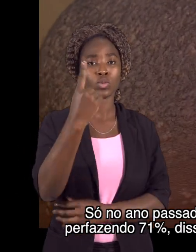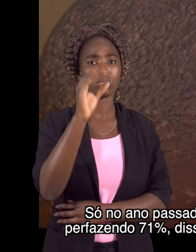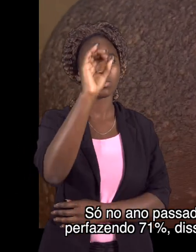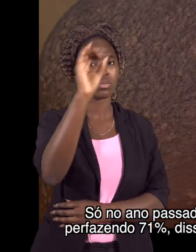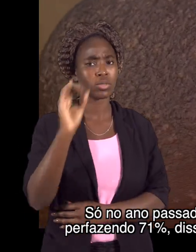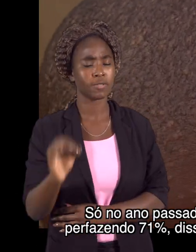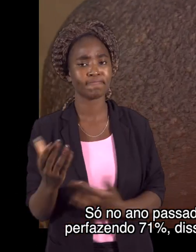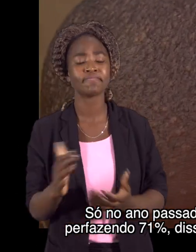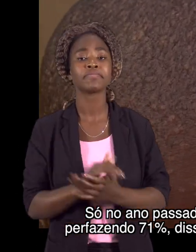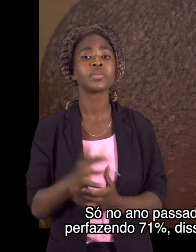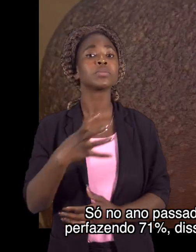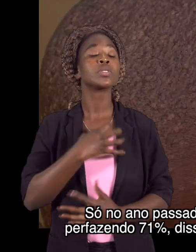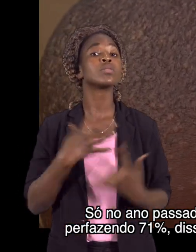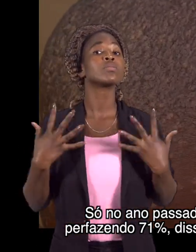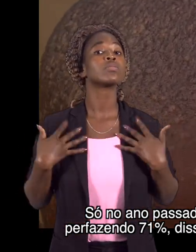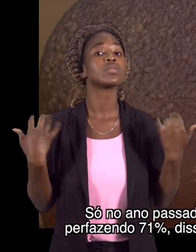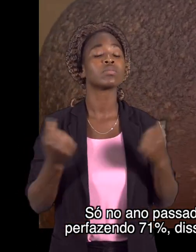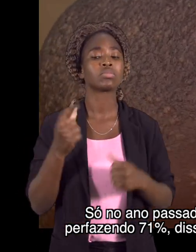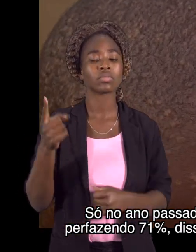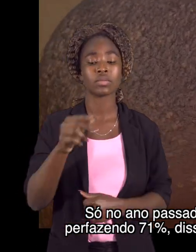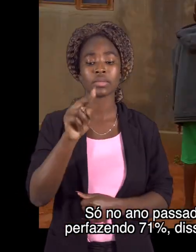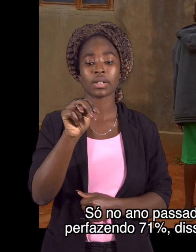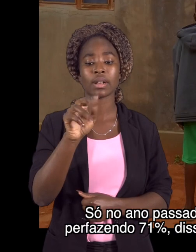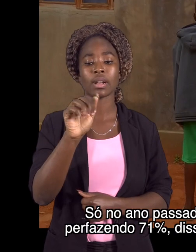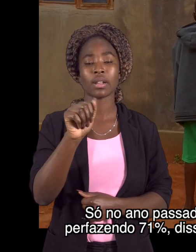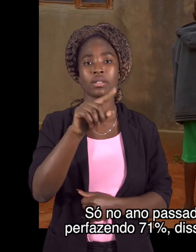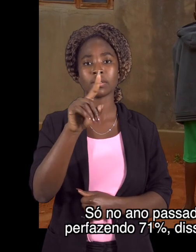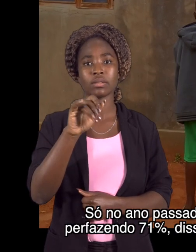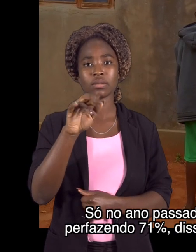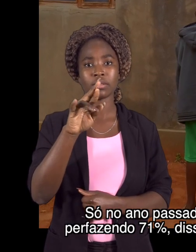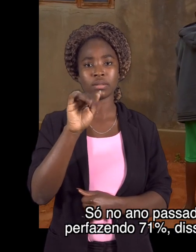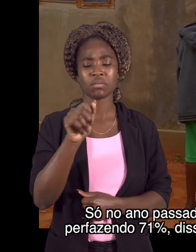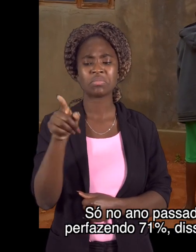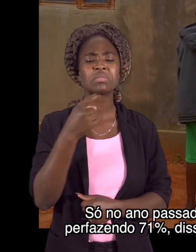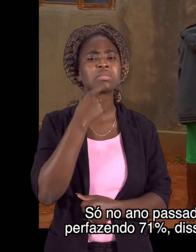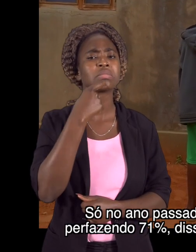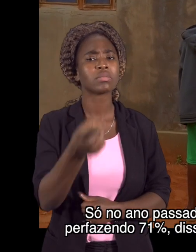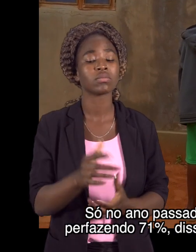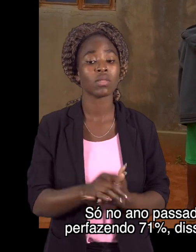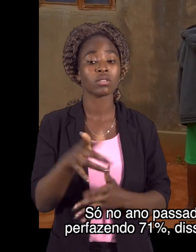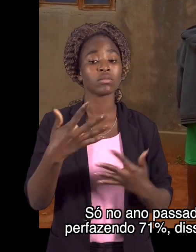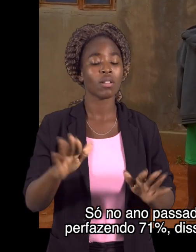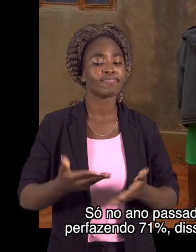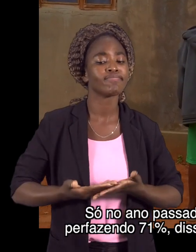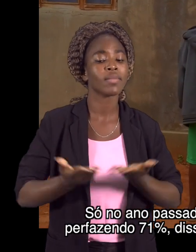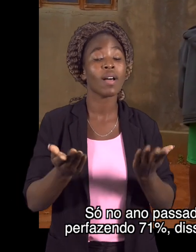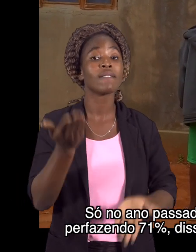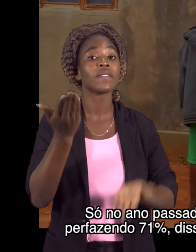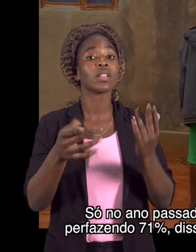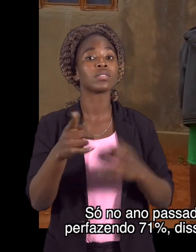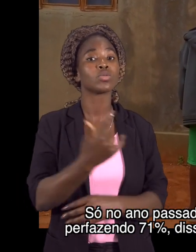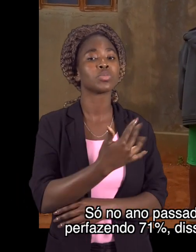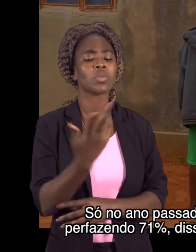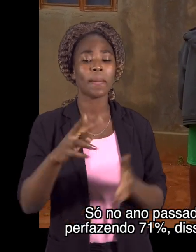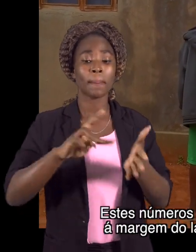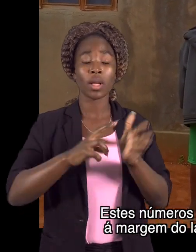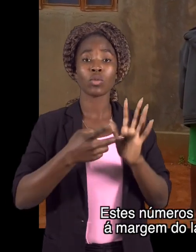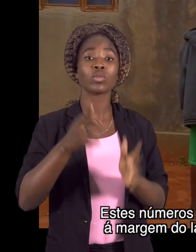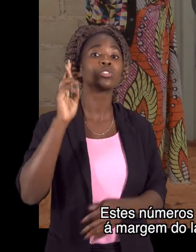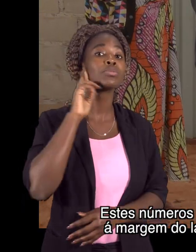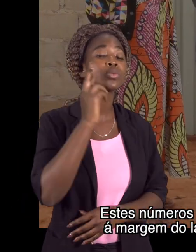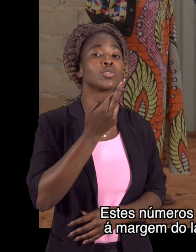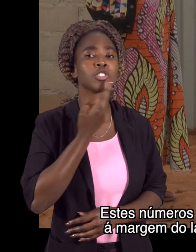registados 33 mil casos, profazendo 71%, disse Nazir Abdullah, ministra da Saúde.